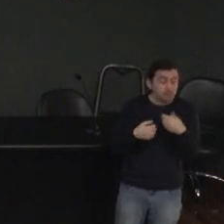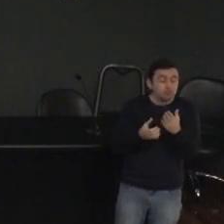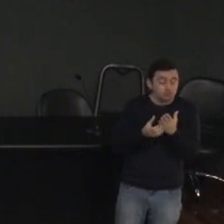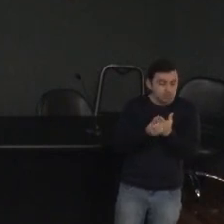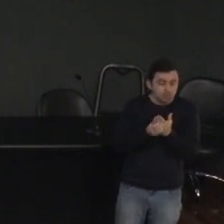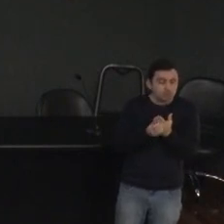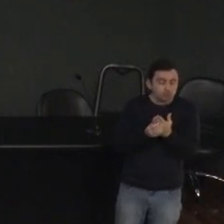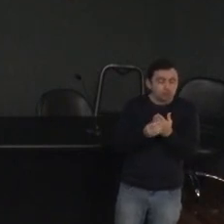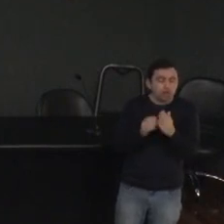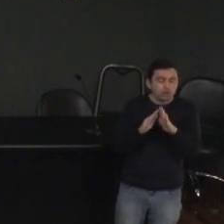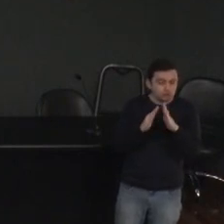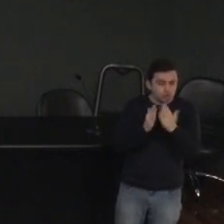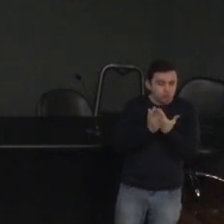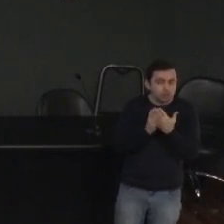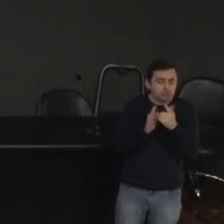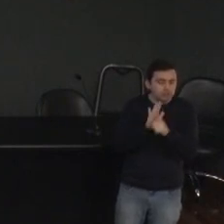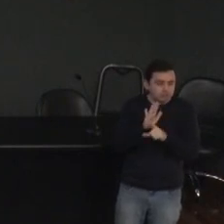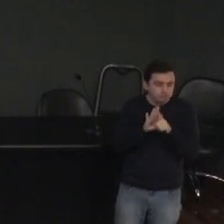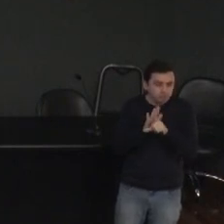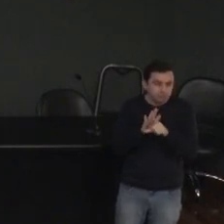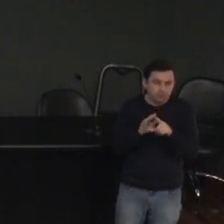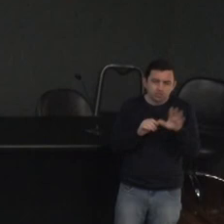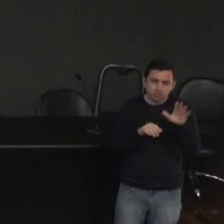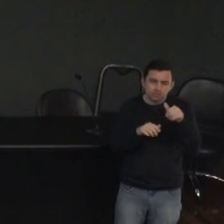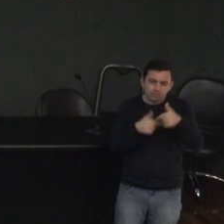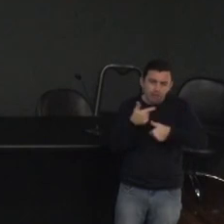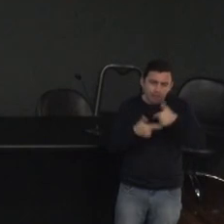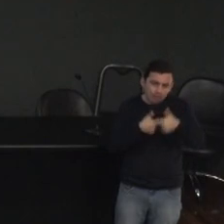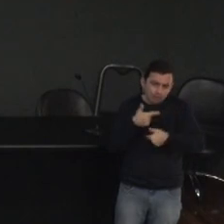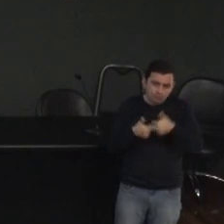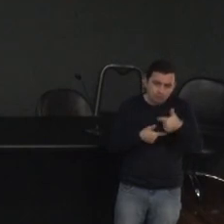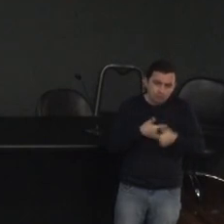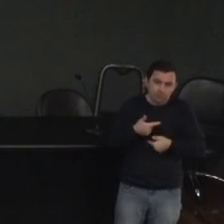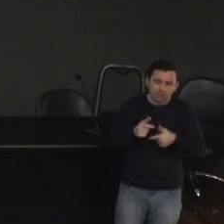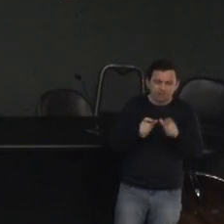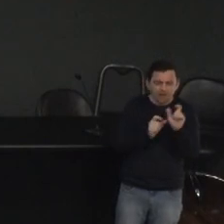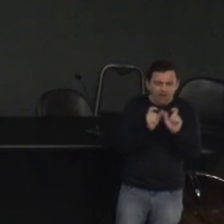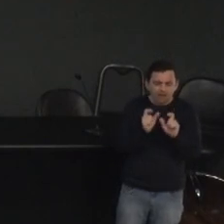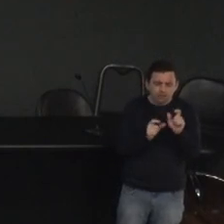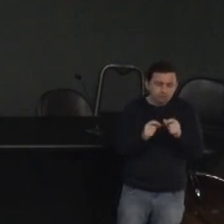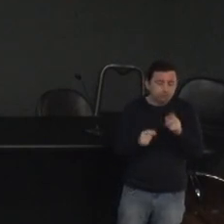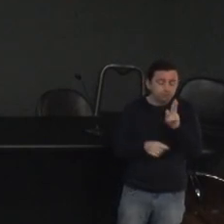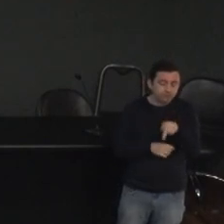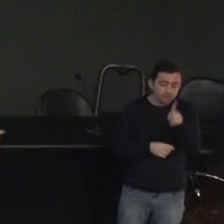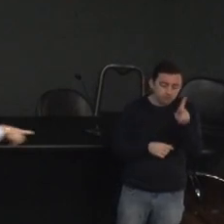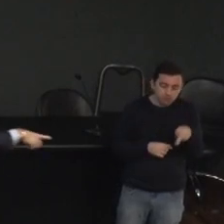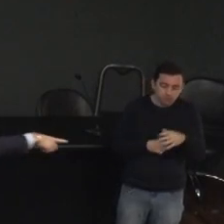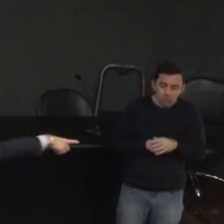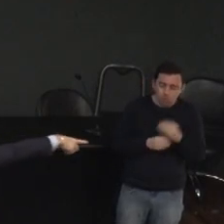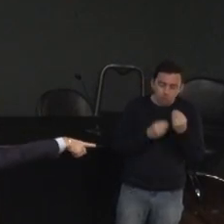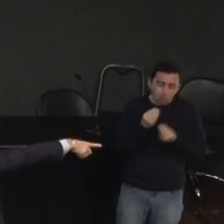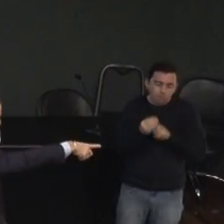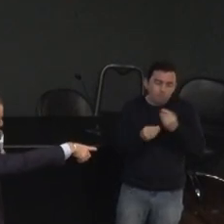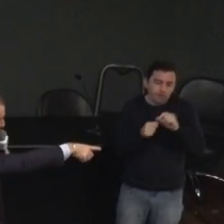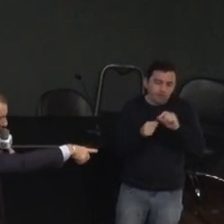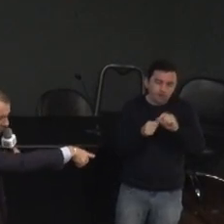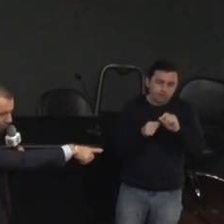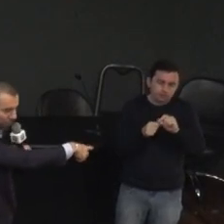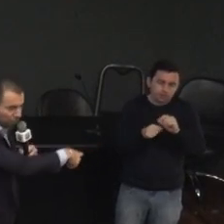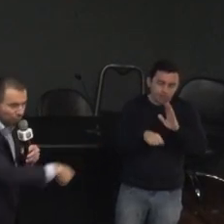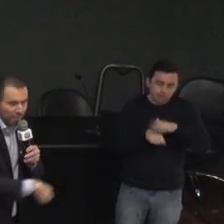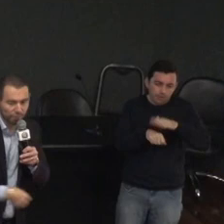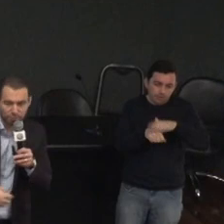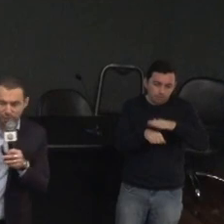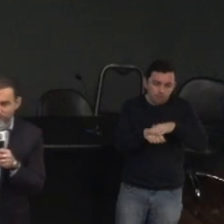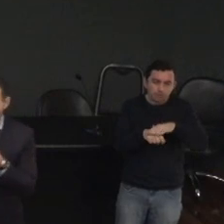da escola legislativo na contratação dos cursos Quais são os dados vocês pegam dos professores como é que vocês fazem para fazer com os